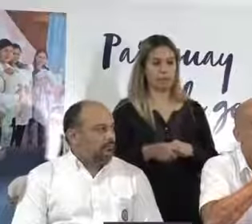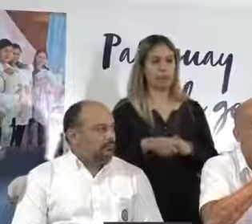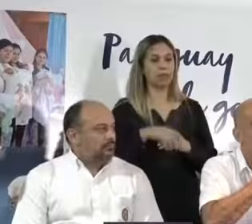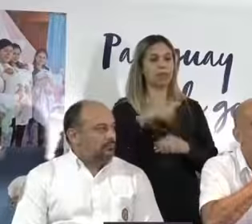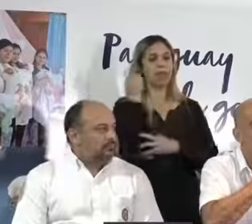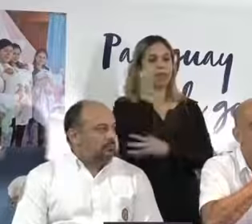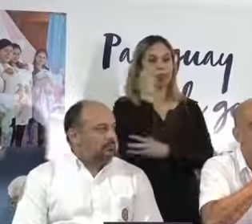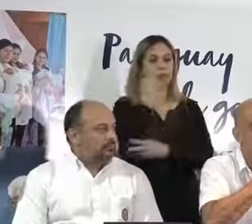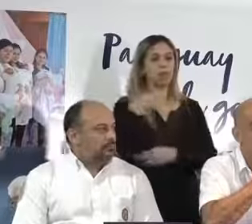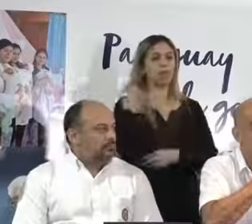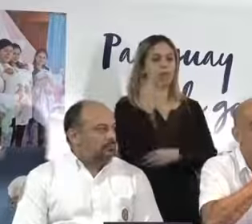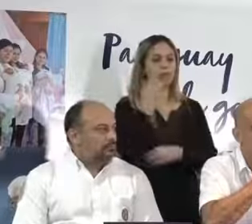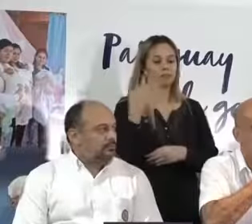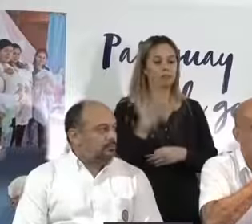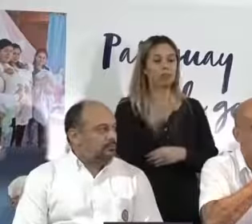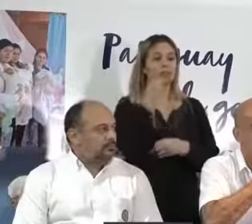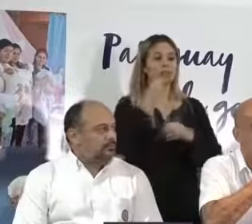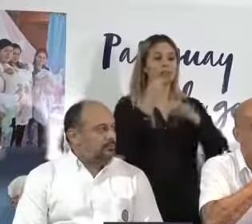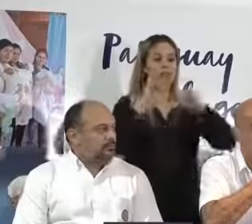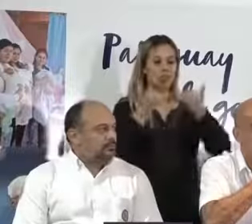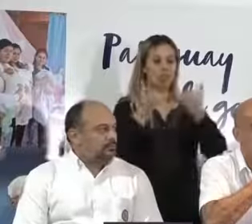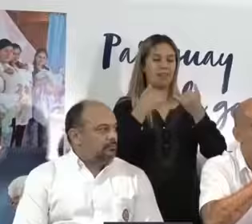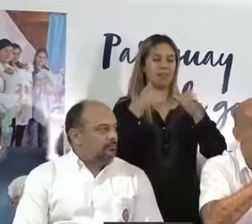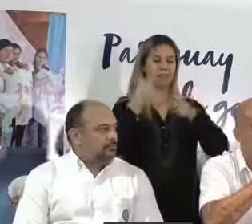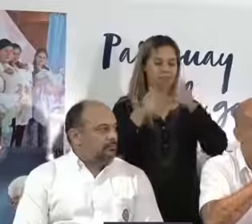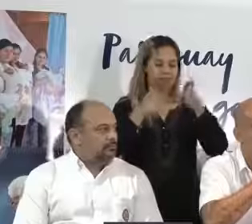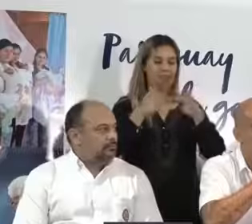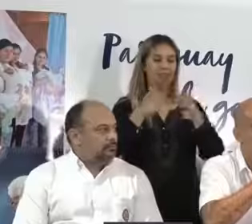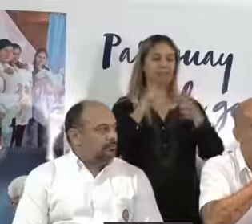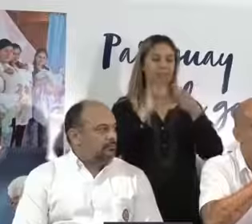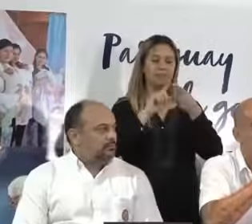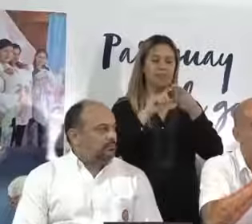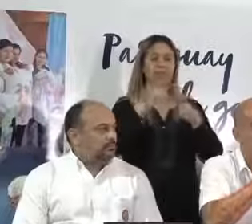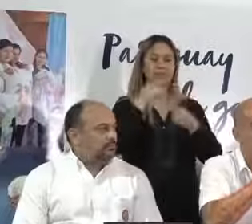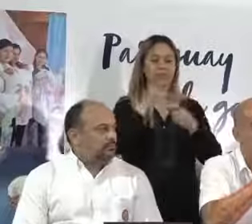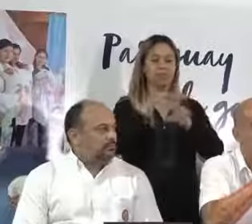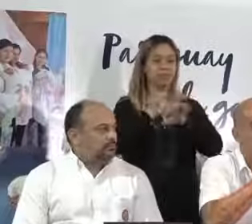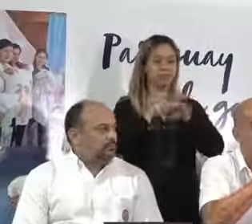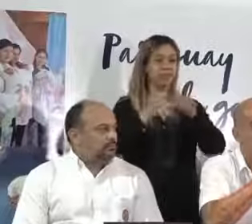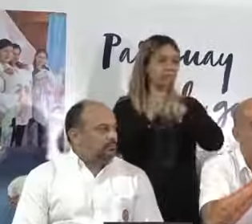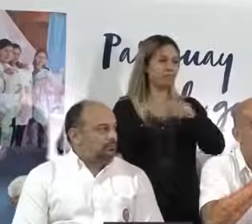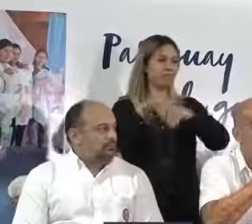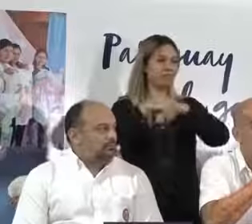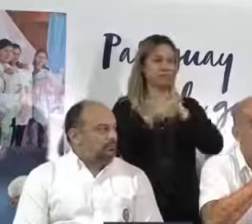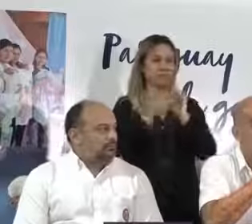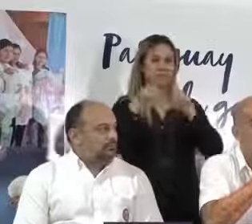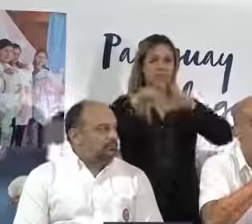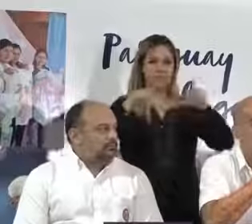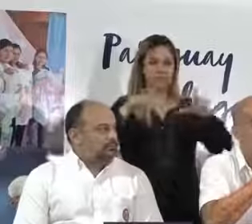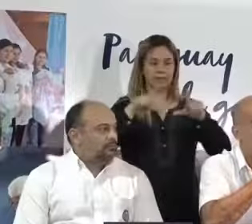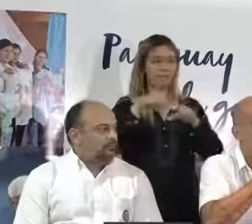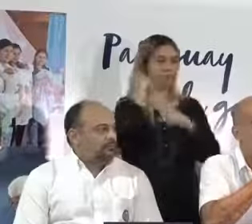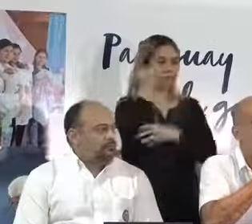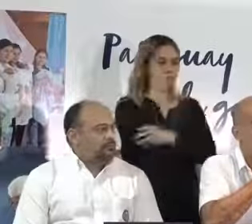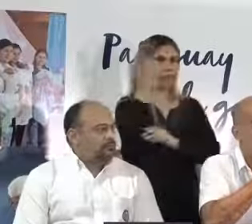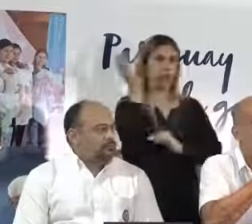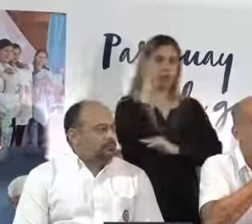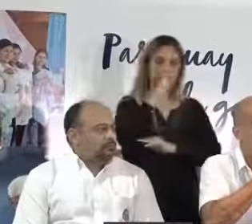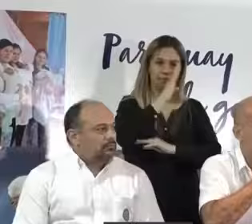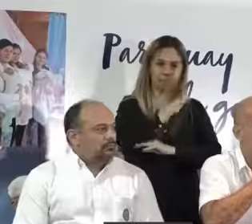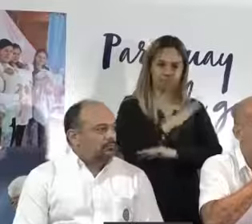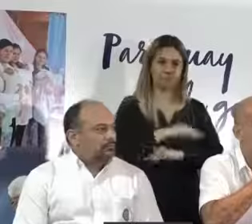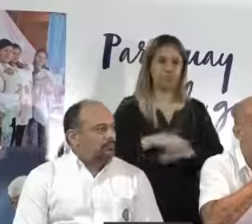que podemos tomar son las que he mencionado, las de cuidado personal, ¿verdad? Entonces, sabemos hoy, aunque seguimos